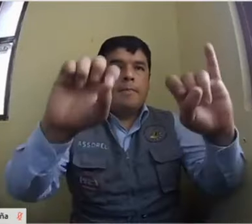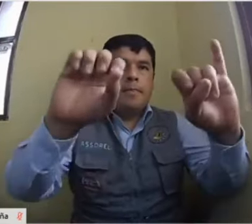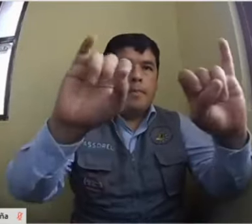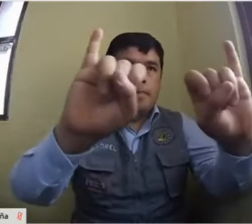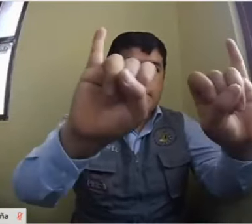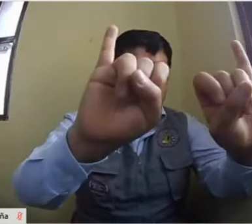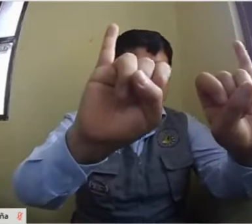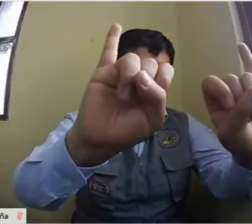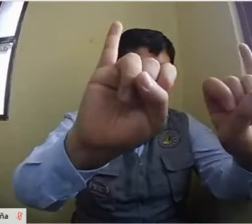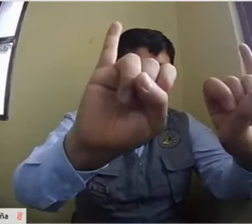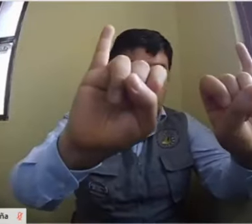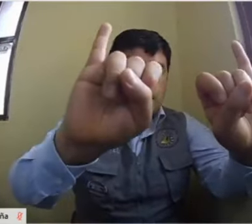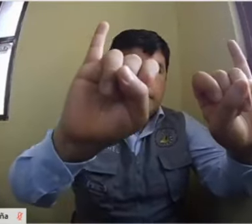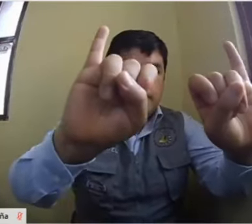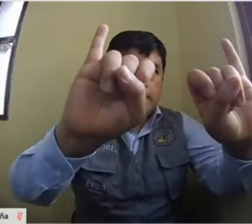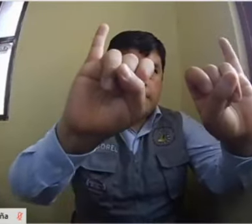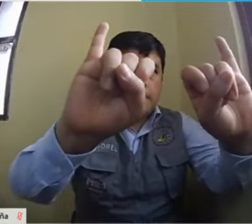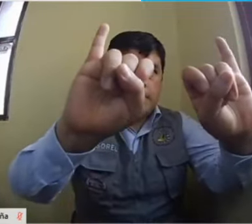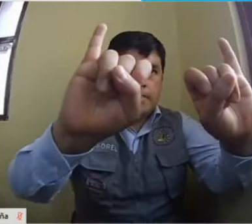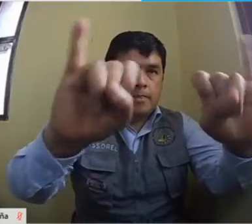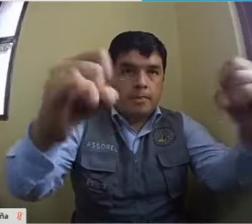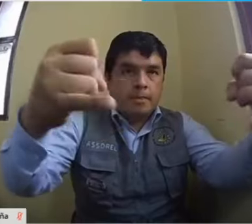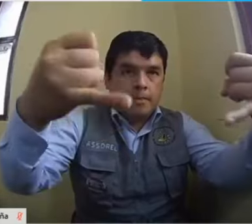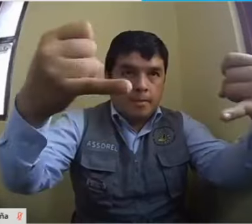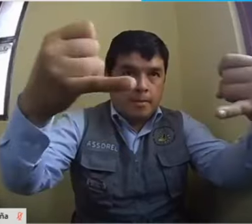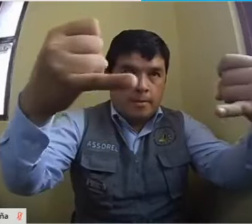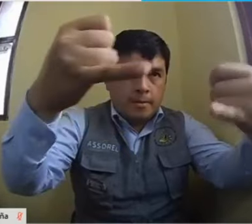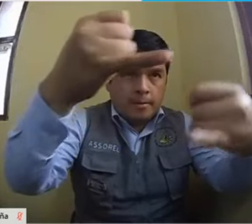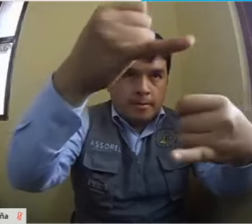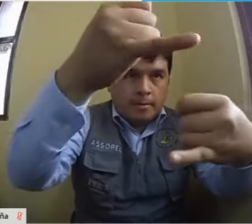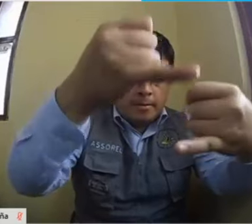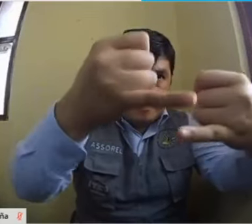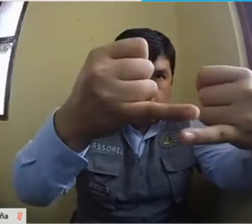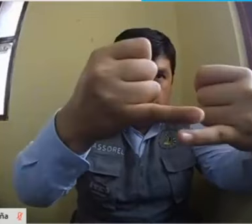Exacto, apellido. Esa es la seña de apellido, es con los meñiques, miren.